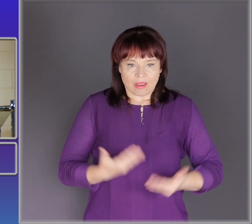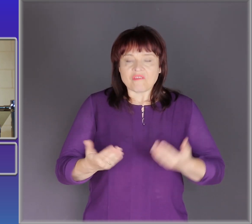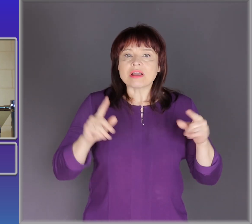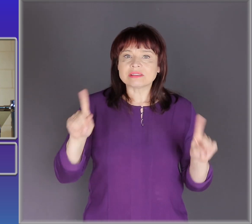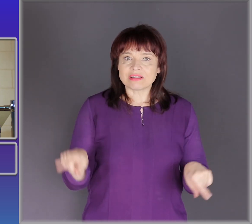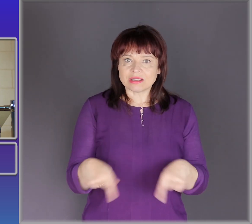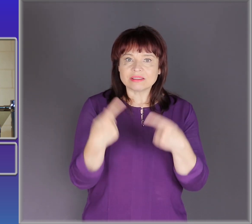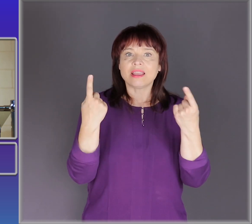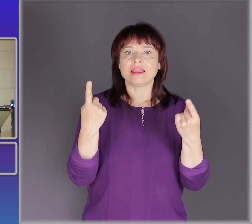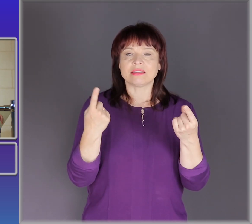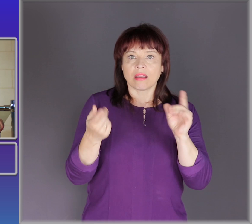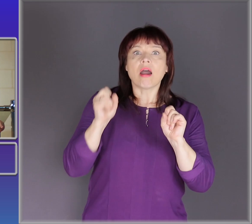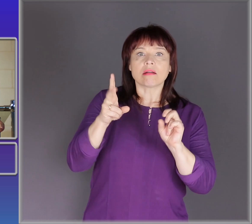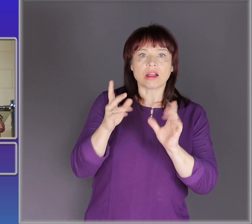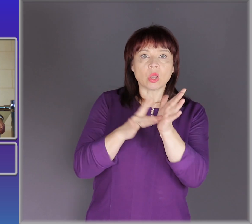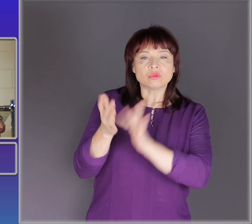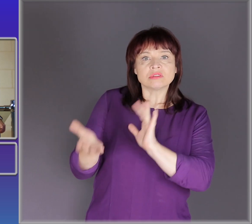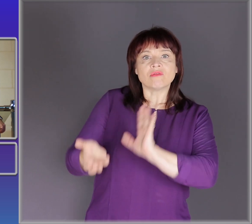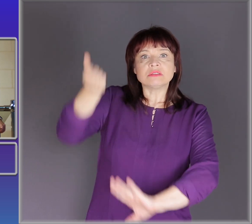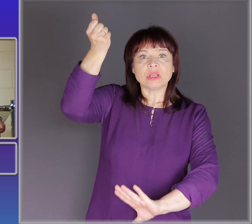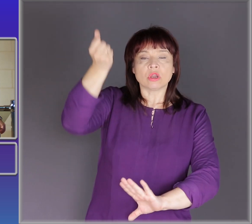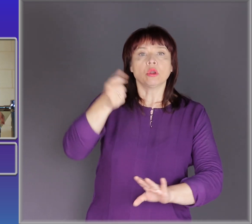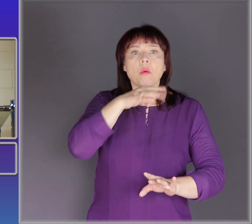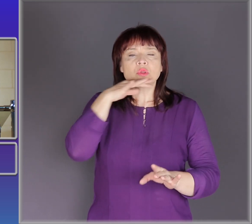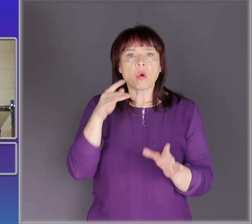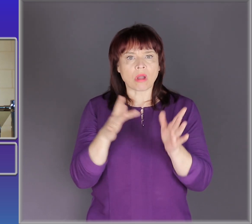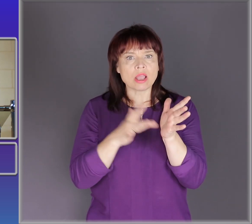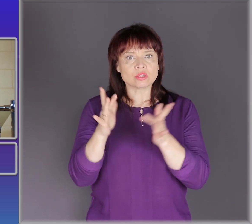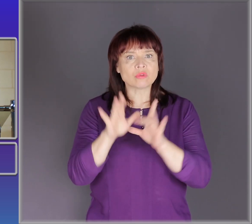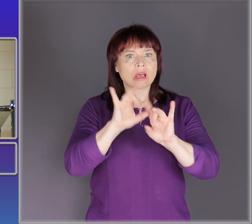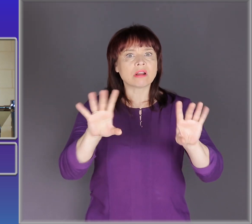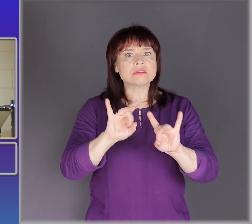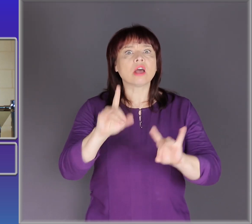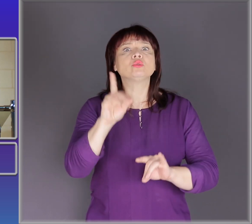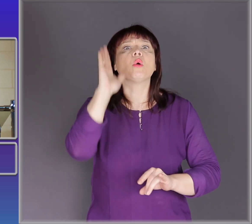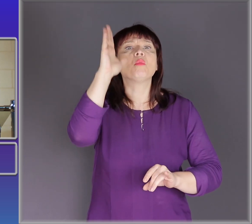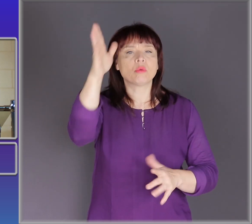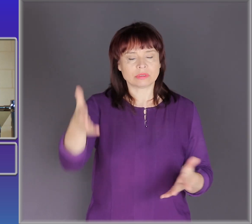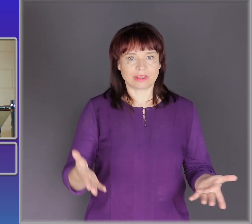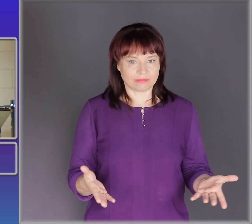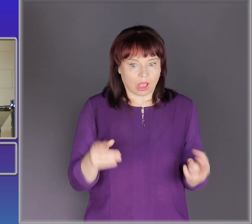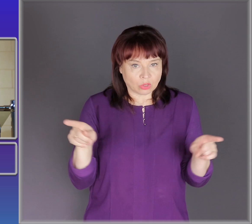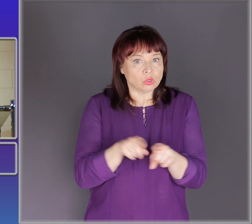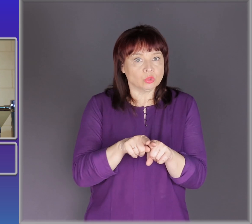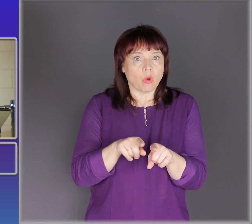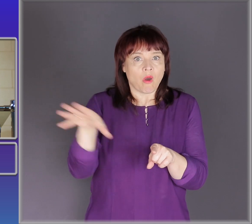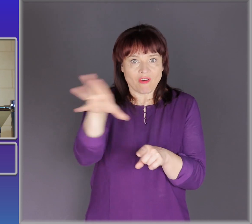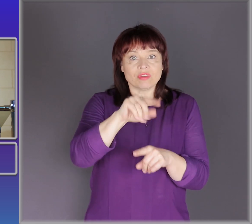многие вещи которые он обещал о будущем ведь это тоже можно поставить под ?